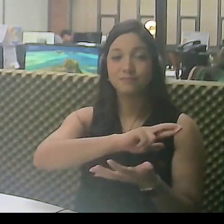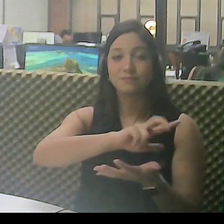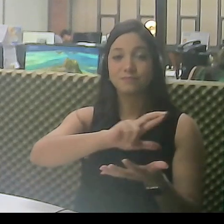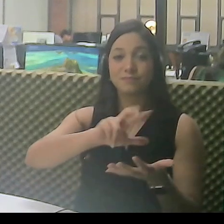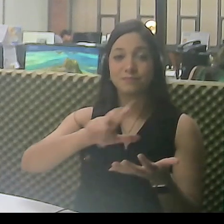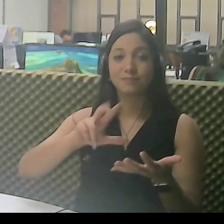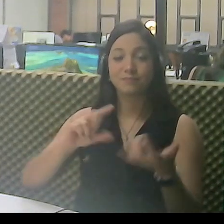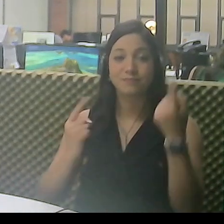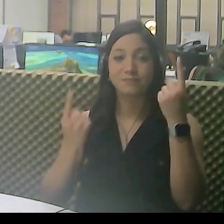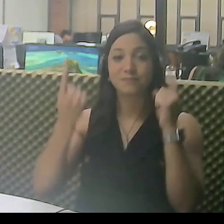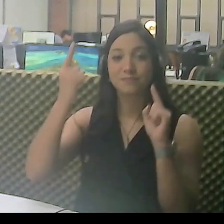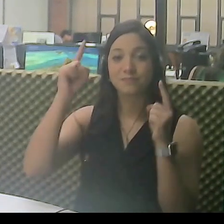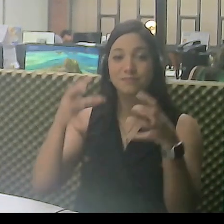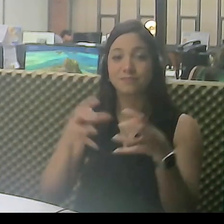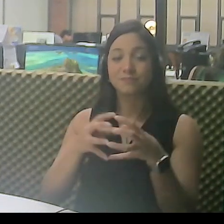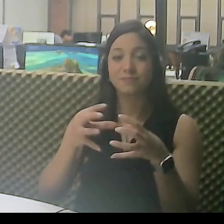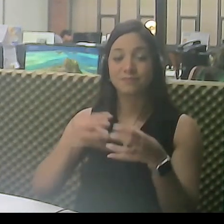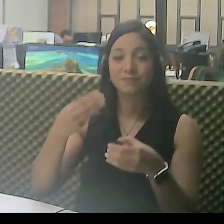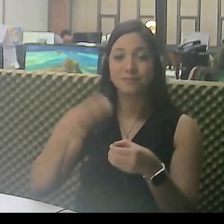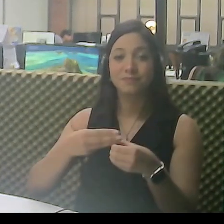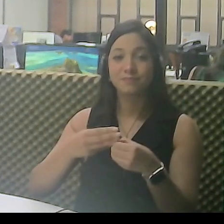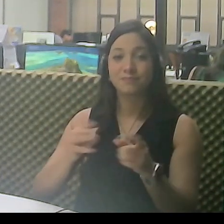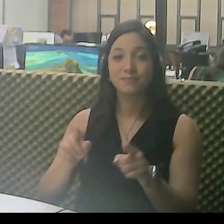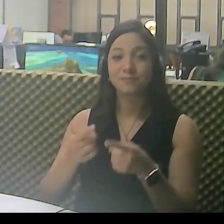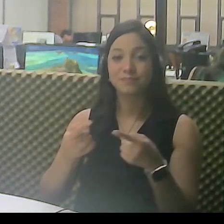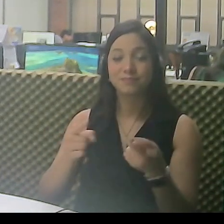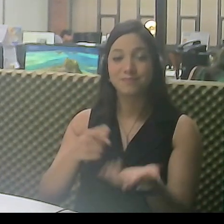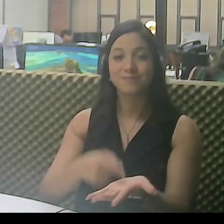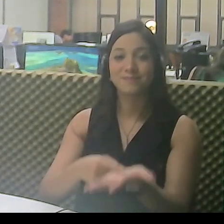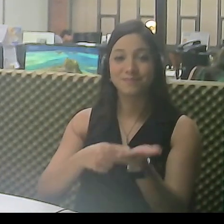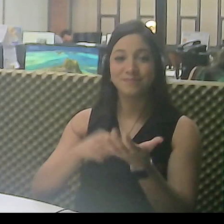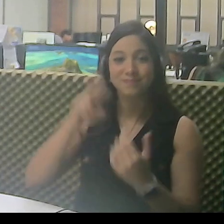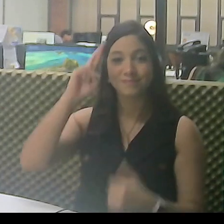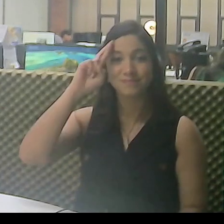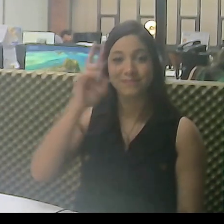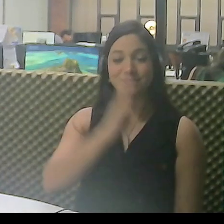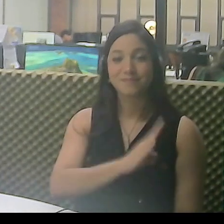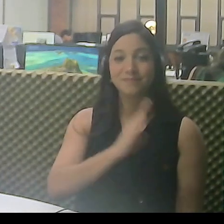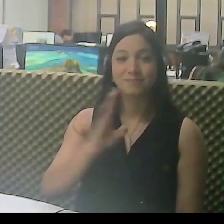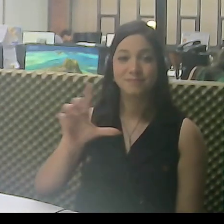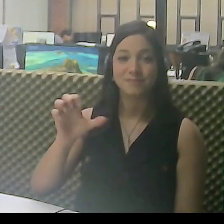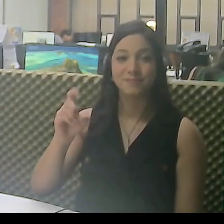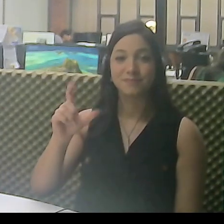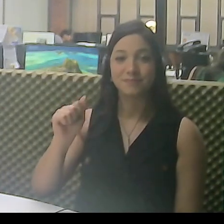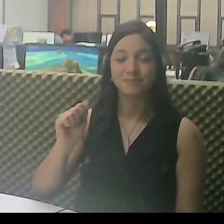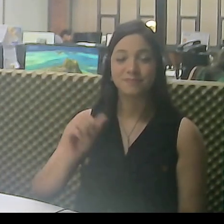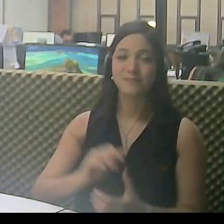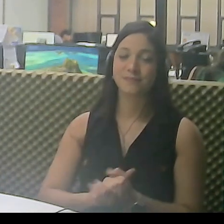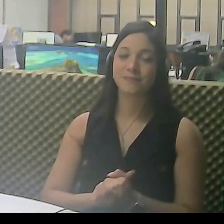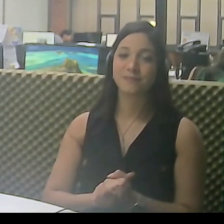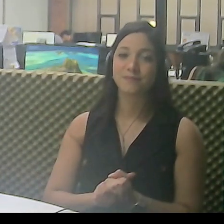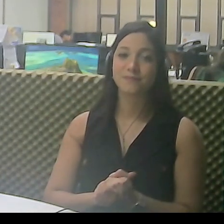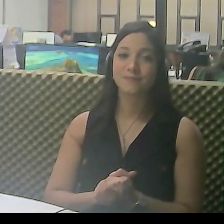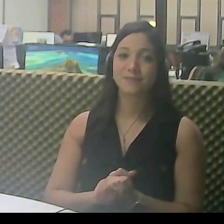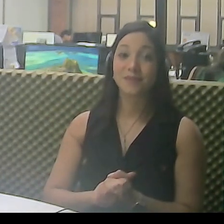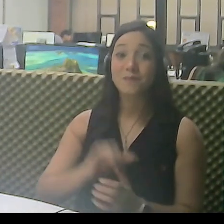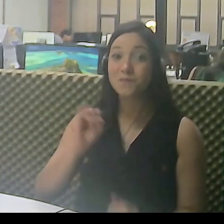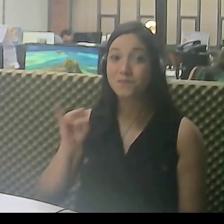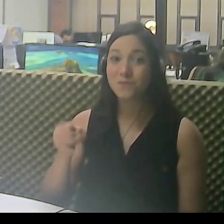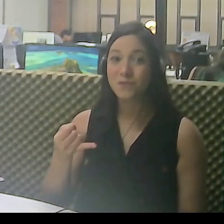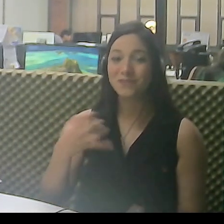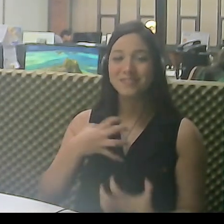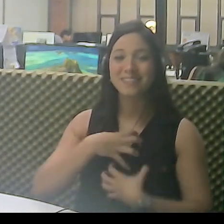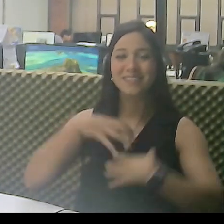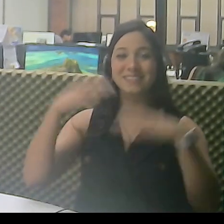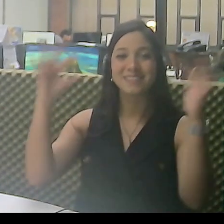e marchinhas com a banda municipal. Quem faz o convite é a diretora da biblioteca, Leda Furtado. Vamos aproveitar essa